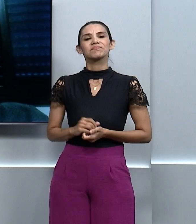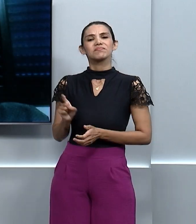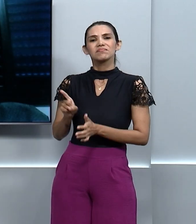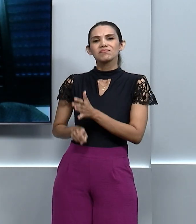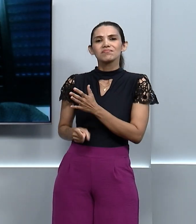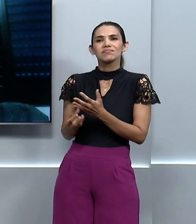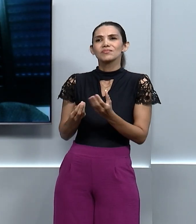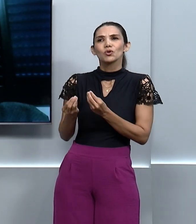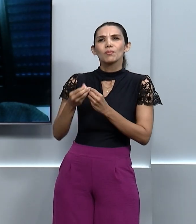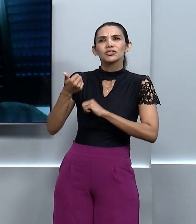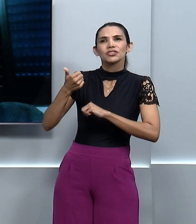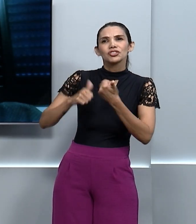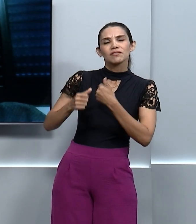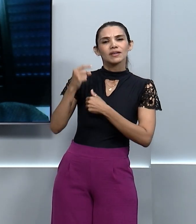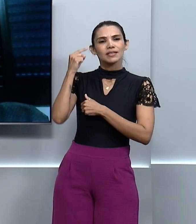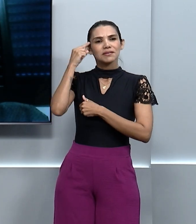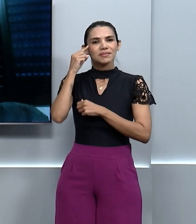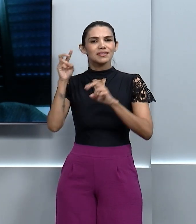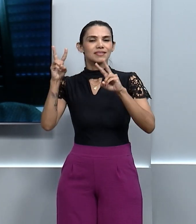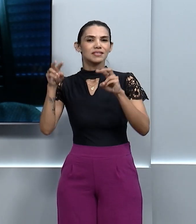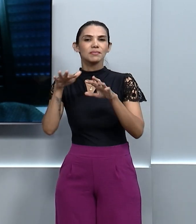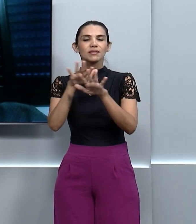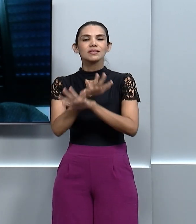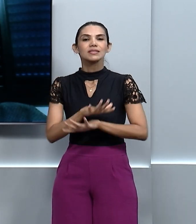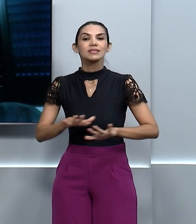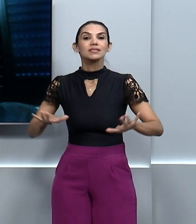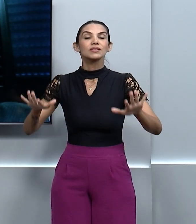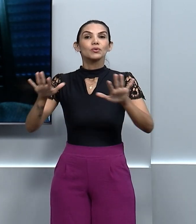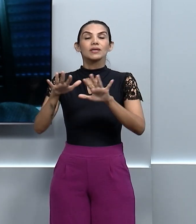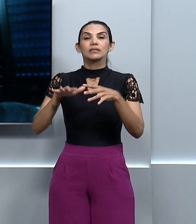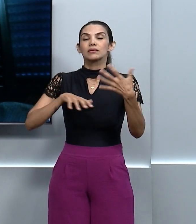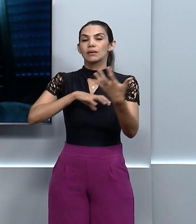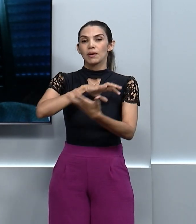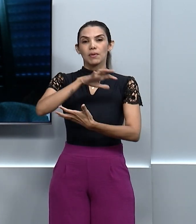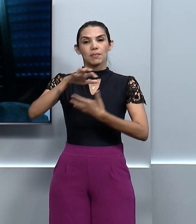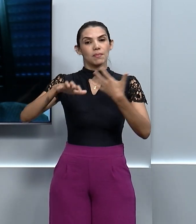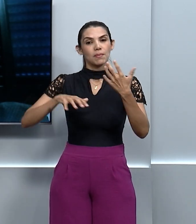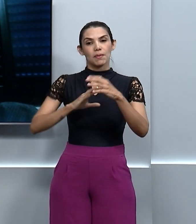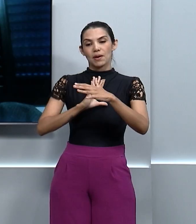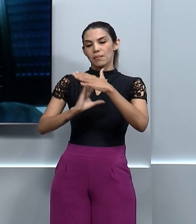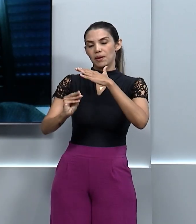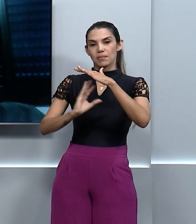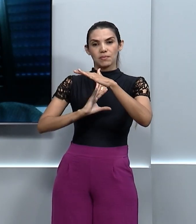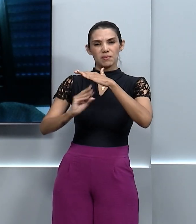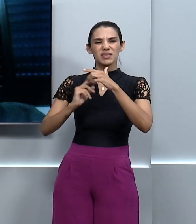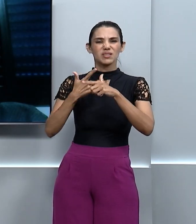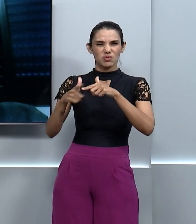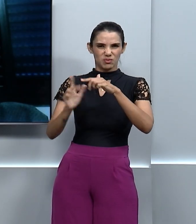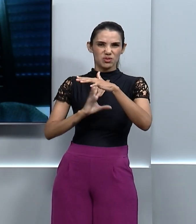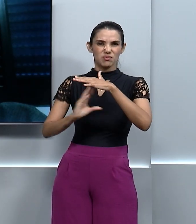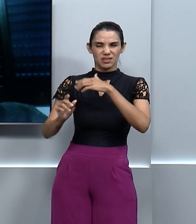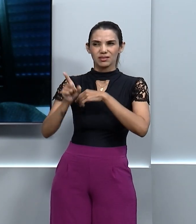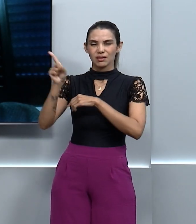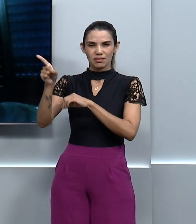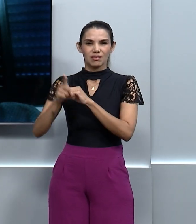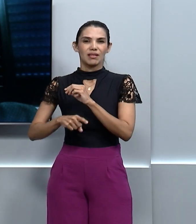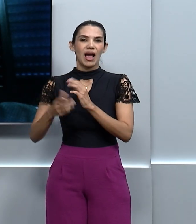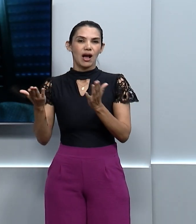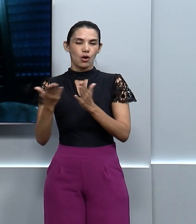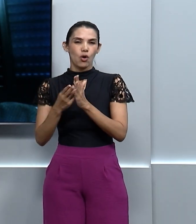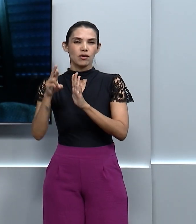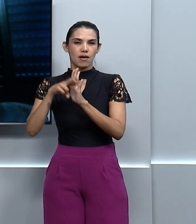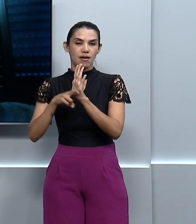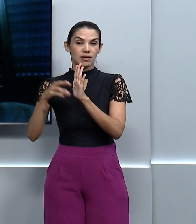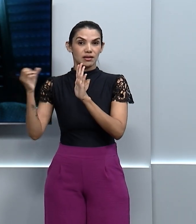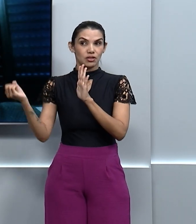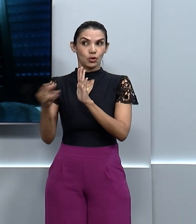essa atual situação aí dessa... O que a gente pode chamar dessa crise migratória, né? Os Estados Unidos incrementando o poder